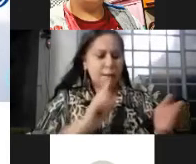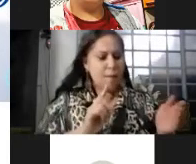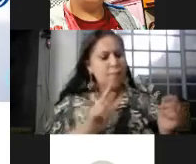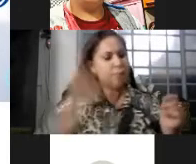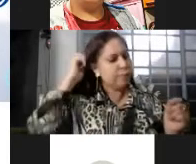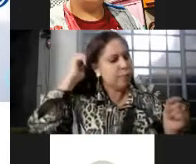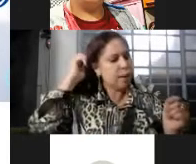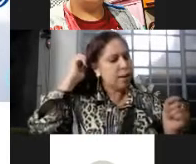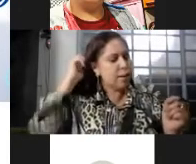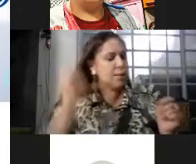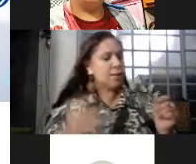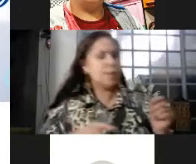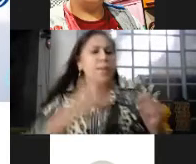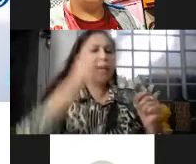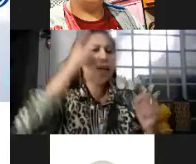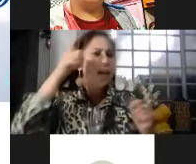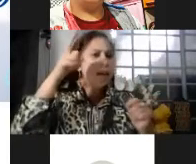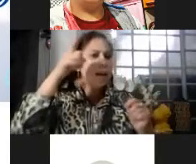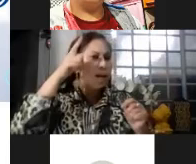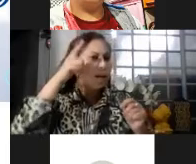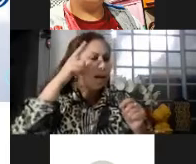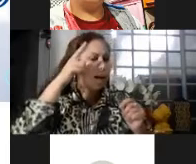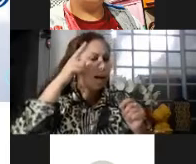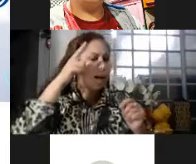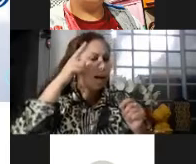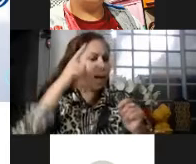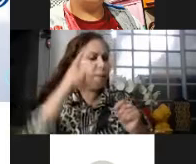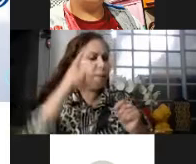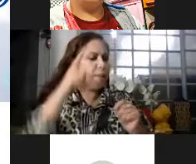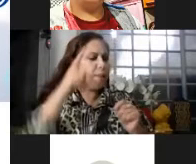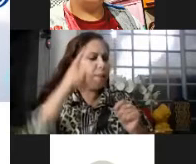Daniel, ele era o C, né? E aqui tá Léa, que era